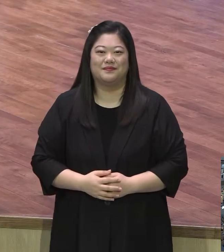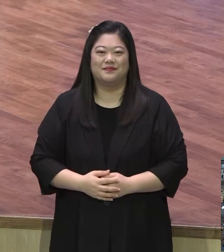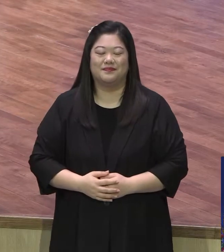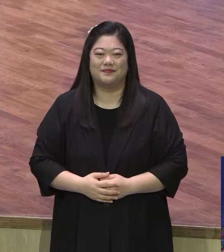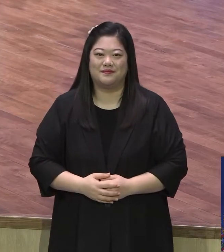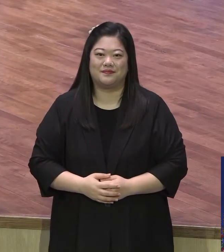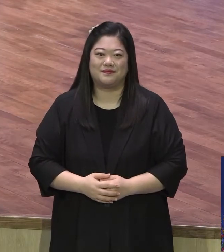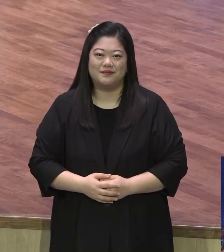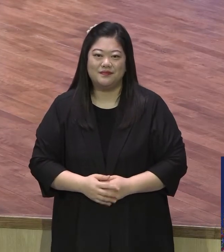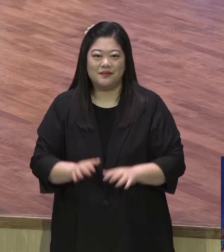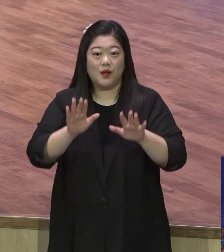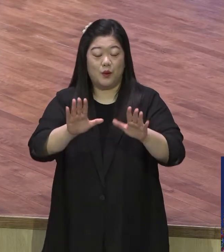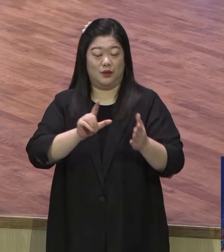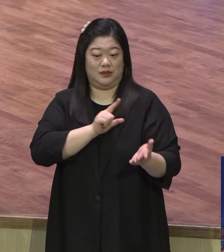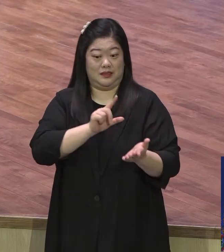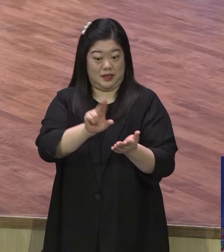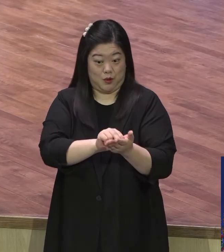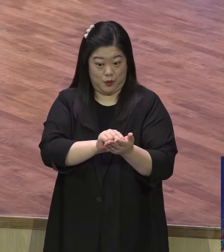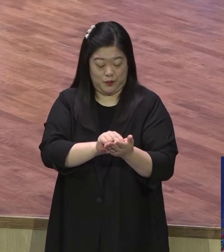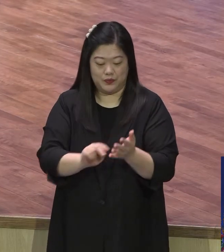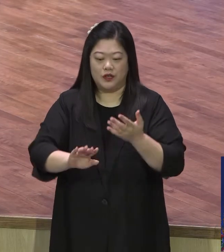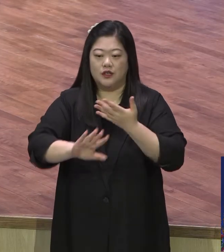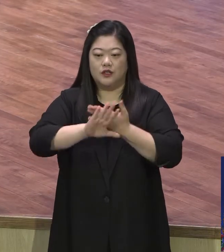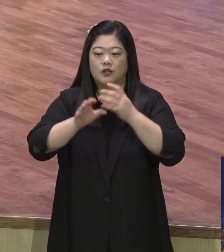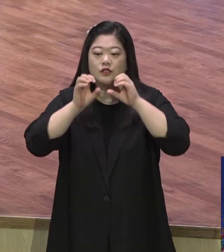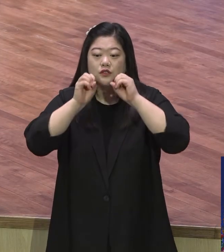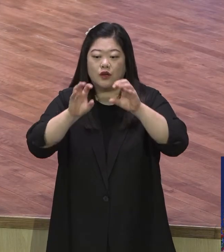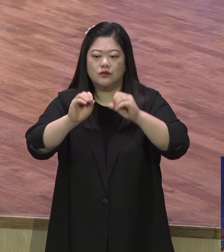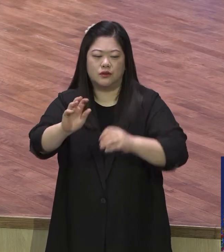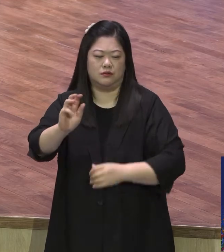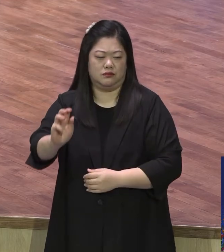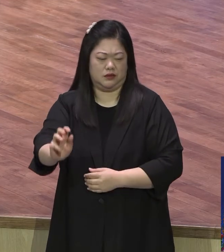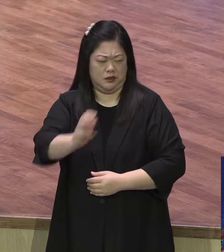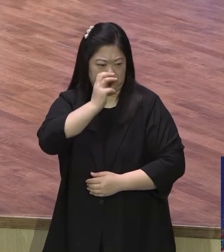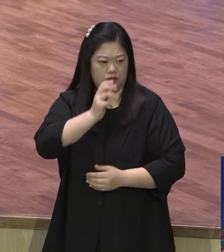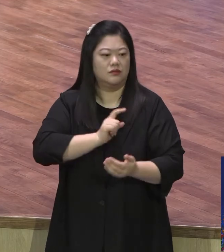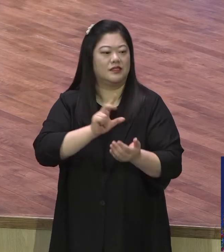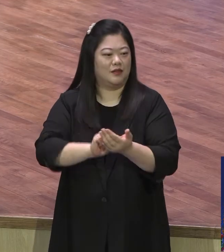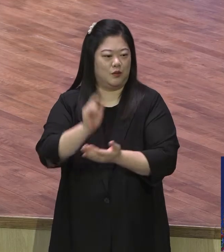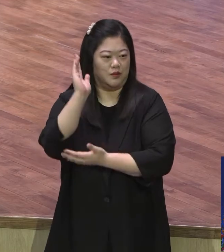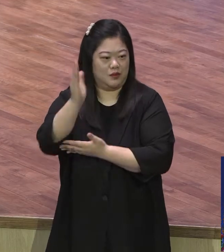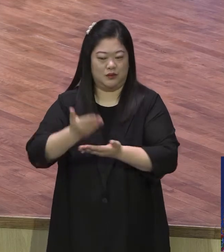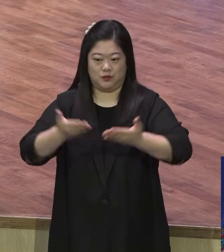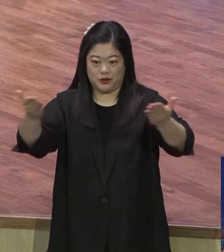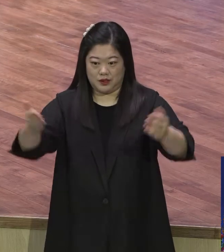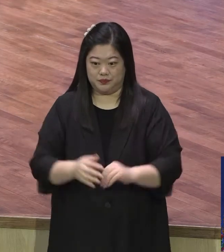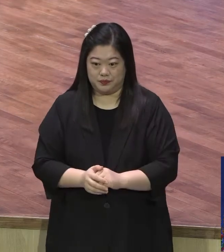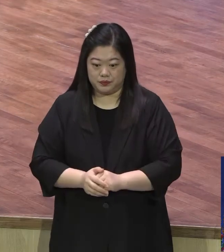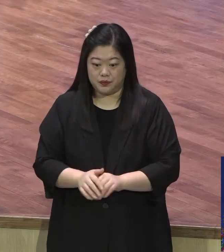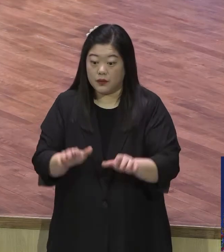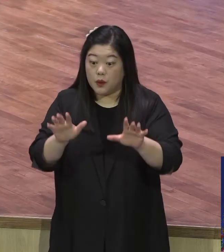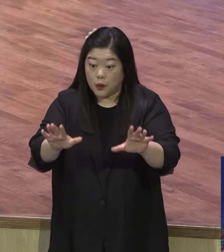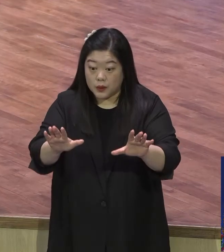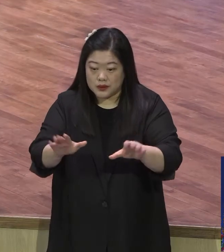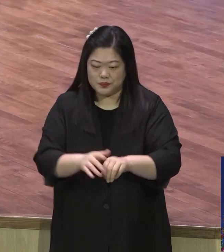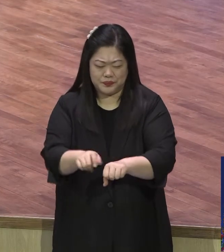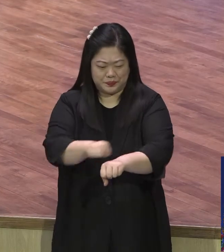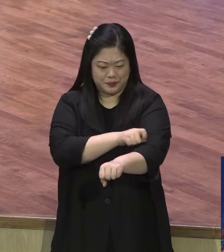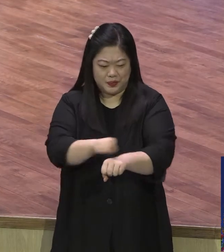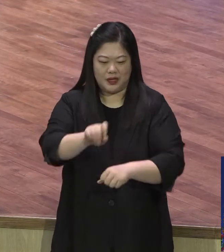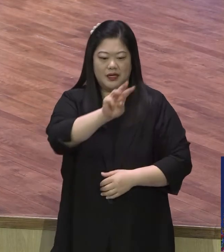이런 말씀 가지고 성교 작품이란 제목으로 말씀드립니다. 오늘은 예원 성교주일로